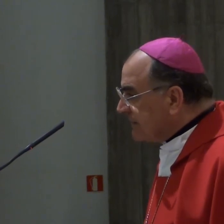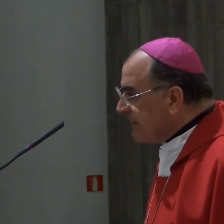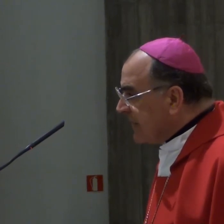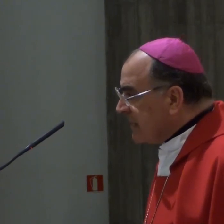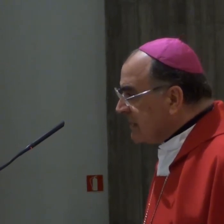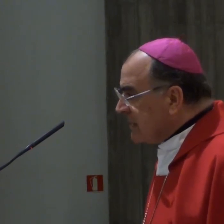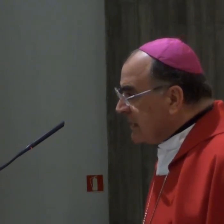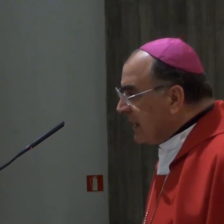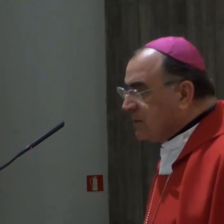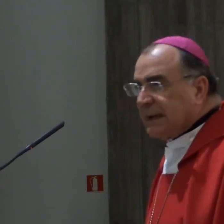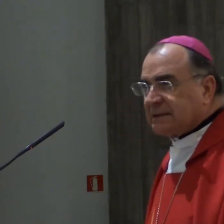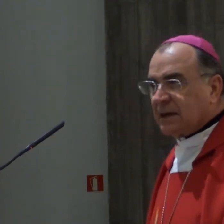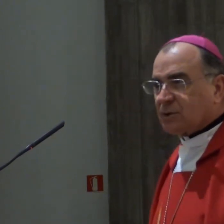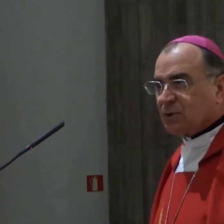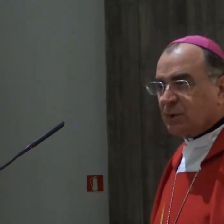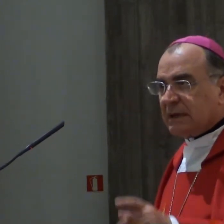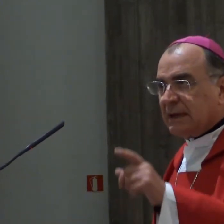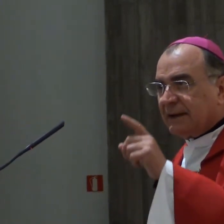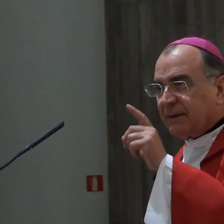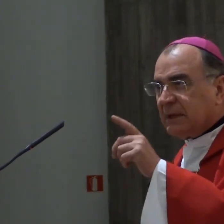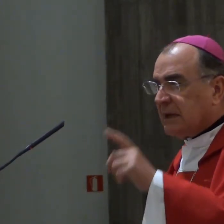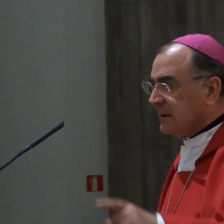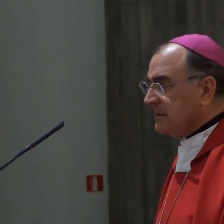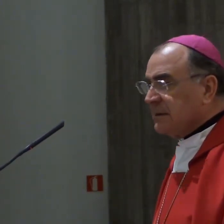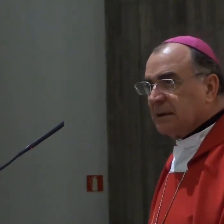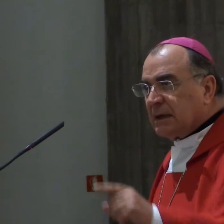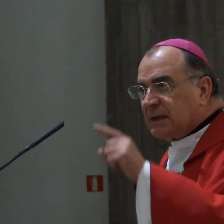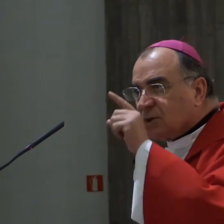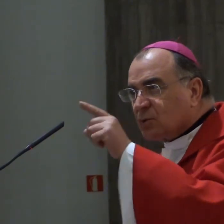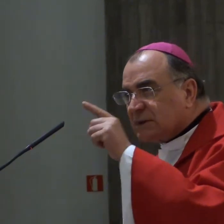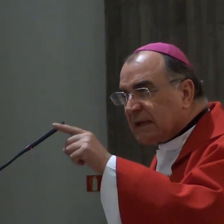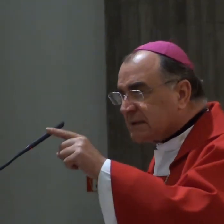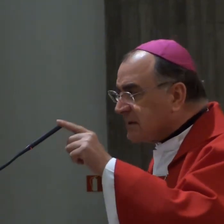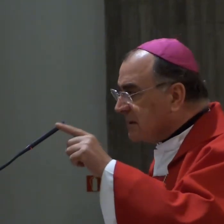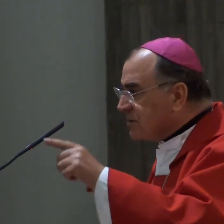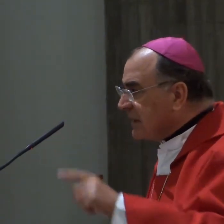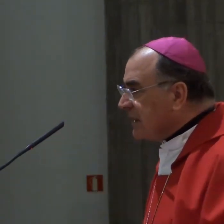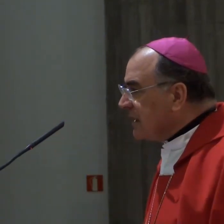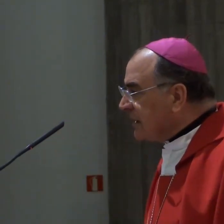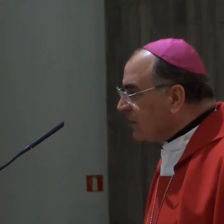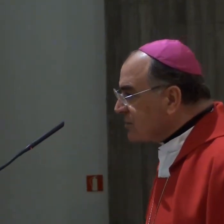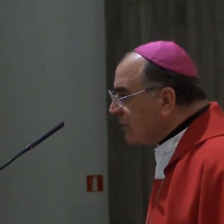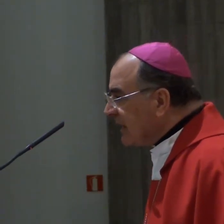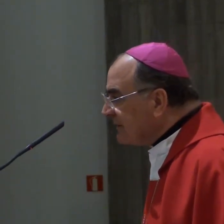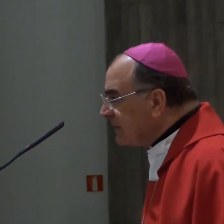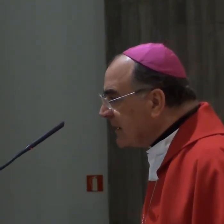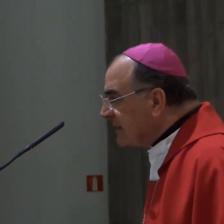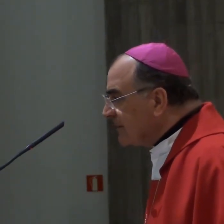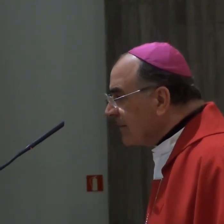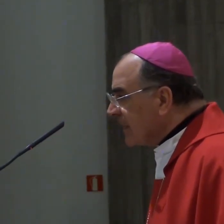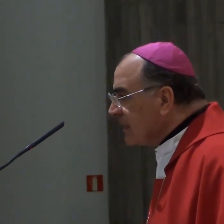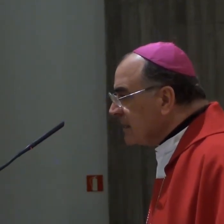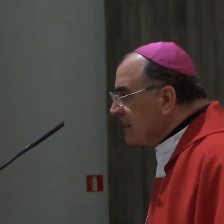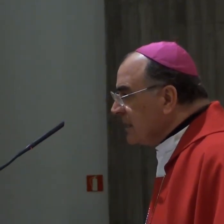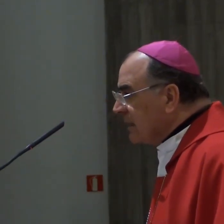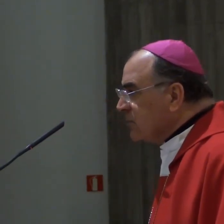verdad la ciudad Se construye en la familia y son ustedes los que tienen que Construir la